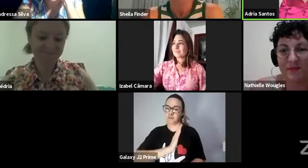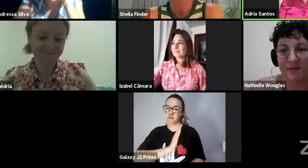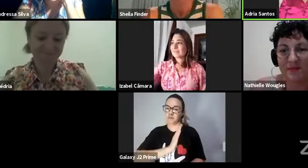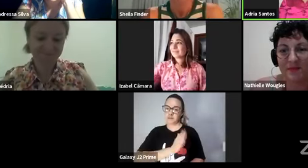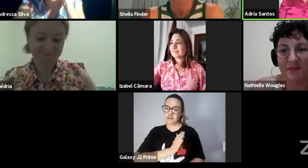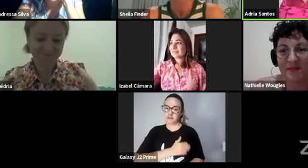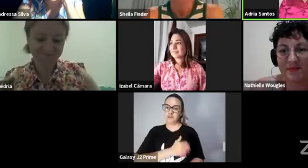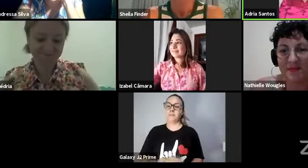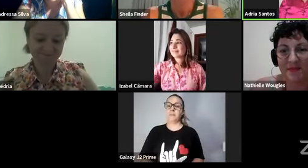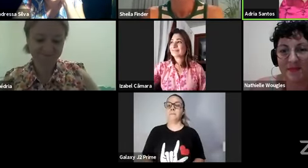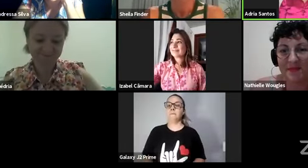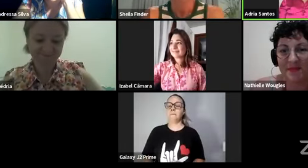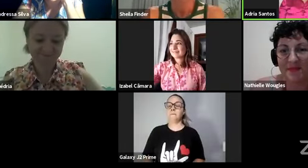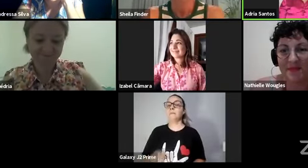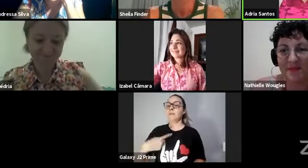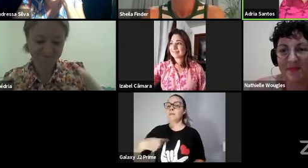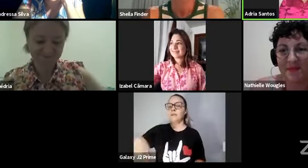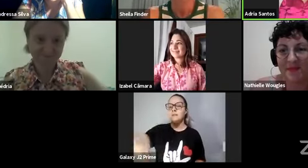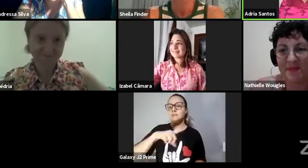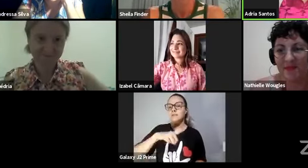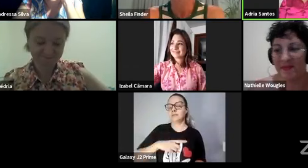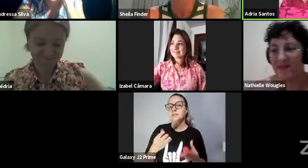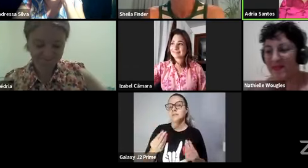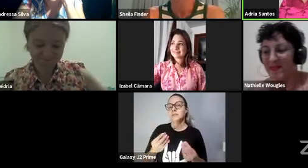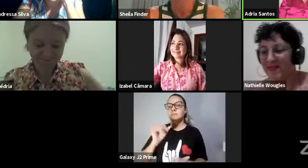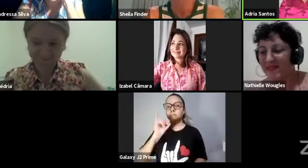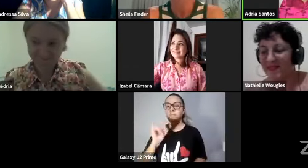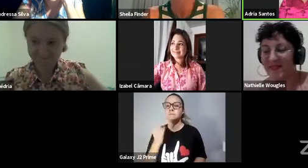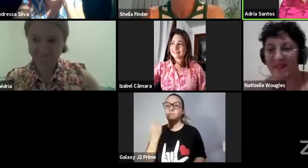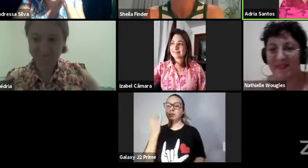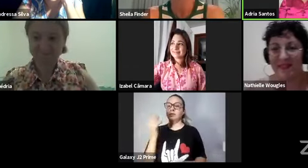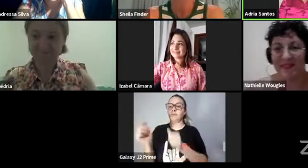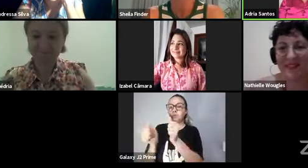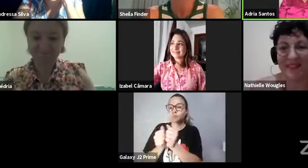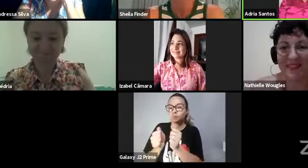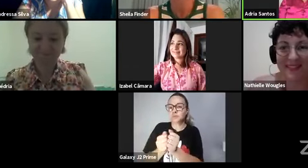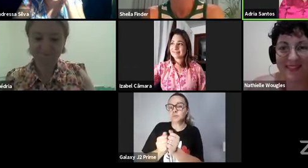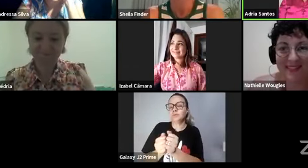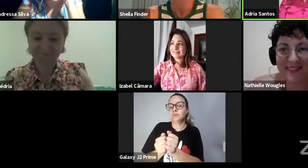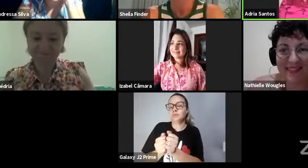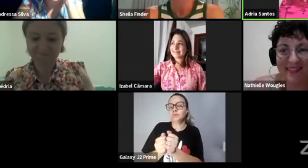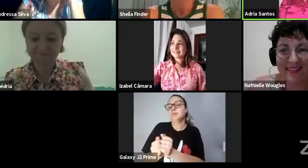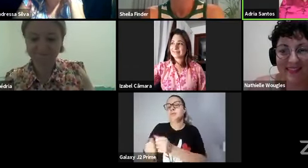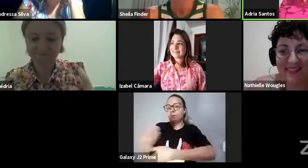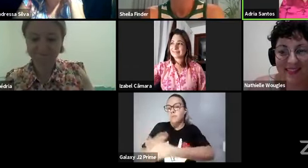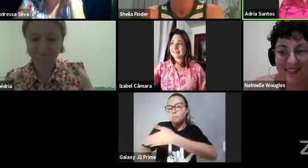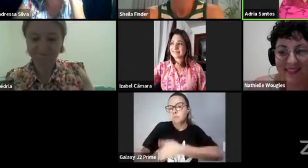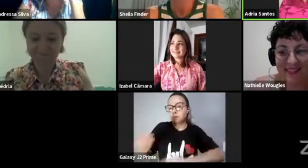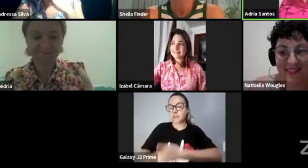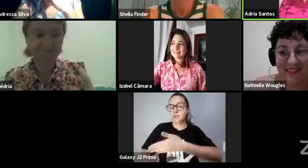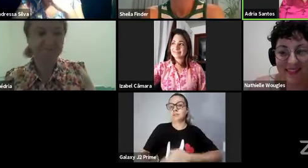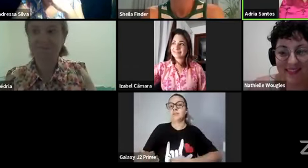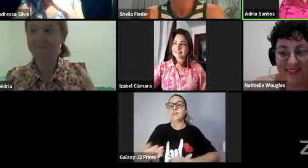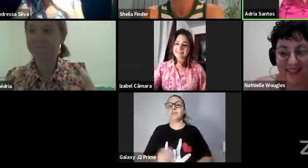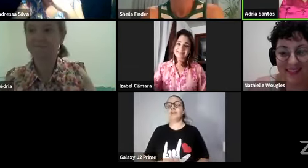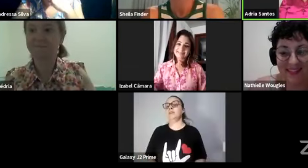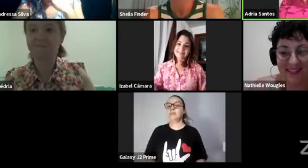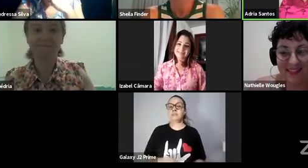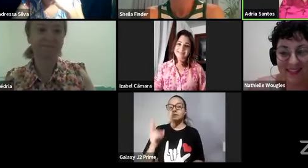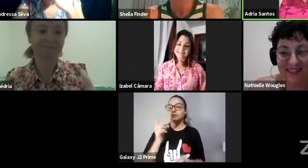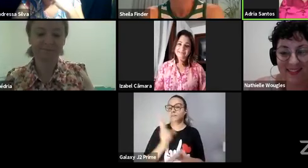gente teve muitas oportunidades juntas, né? De uma aprender com a outra. Fomos parceiras, né?